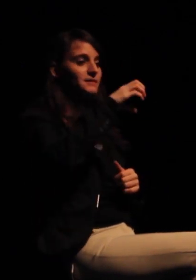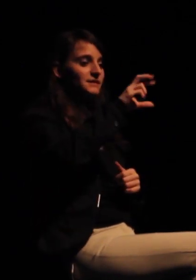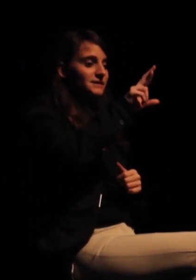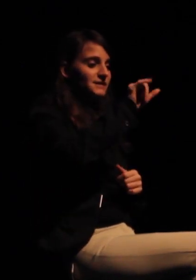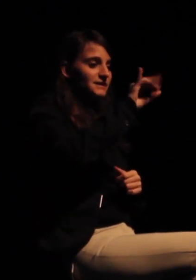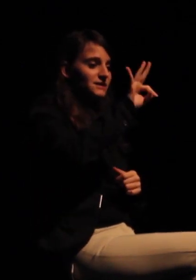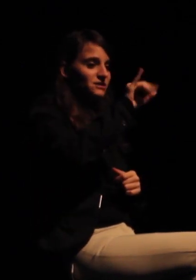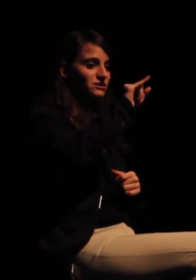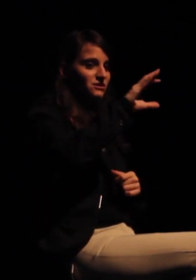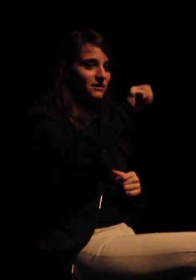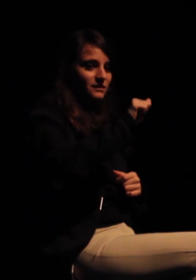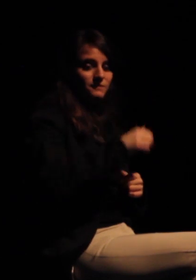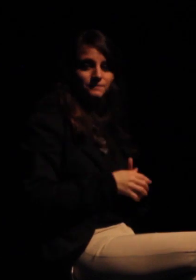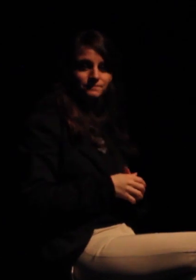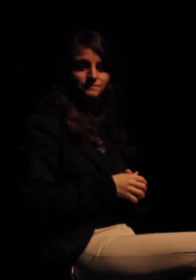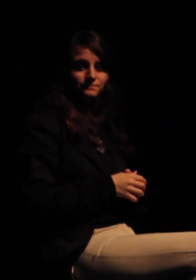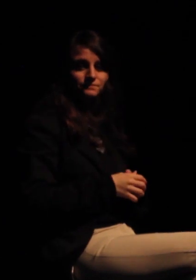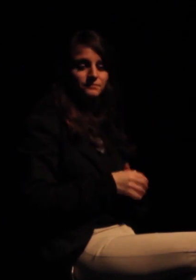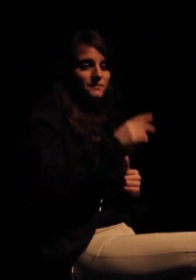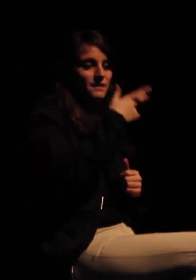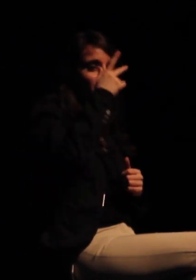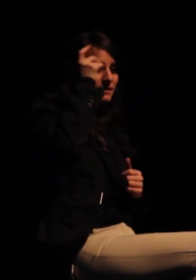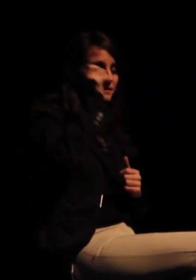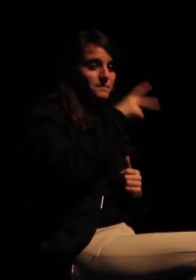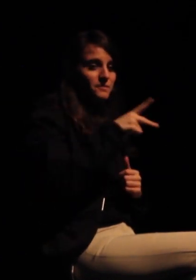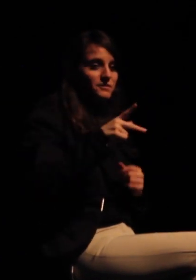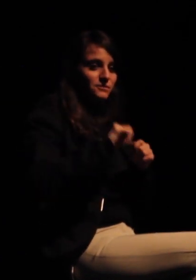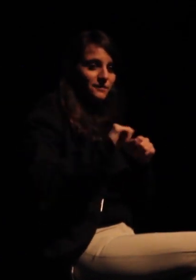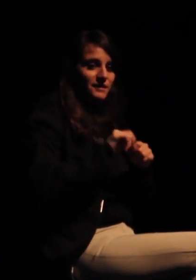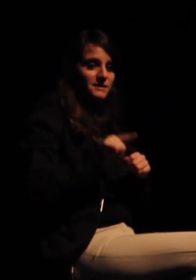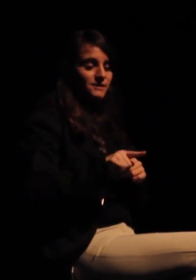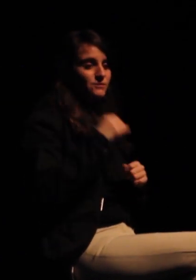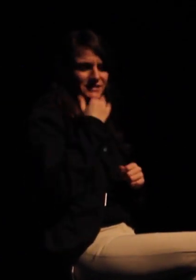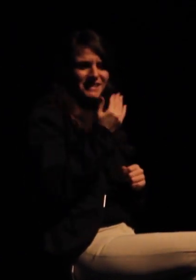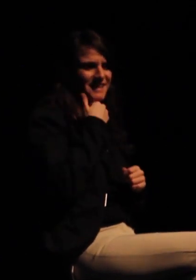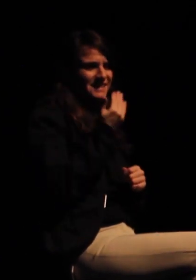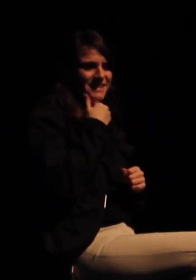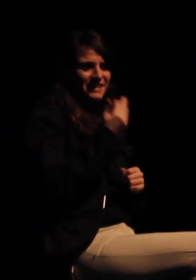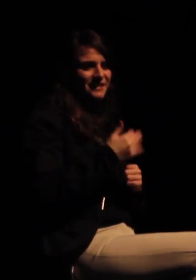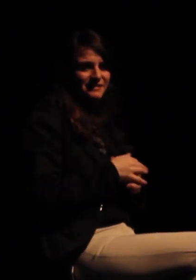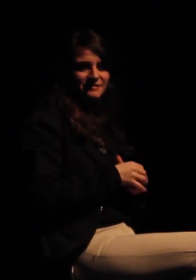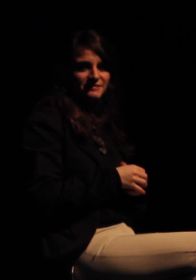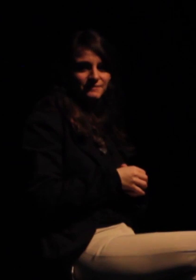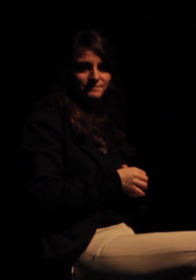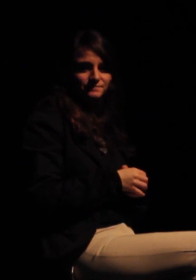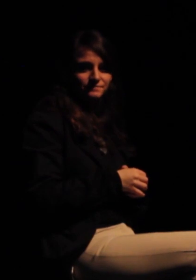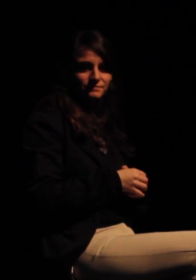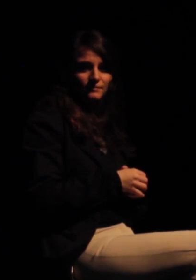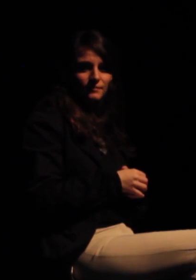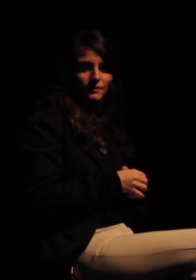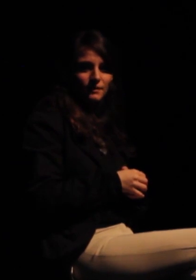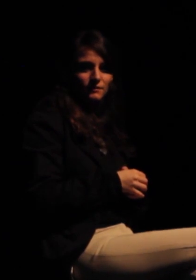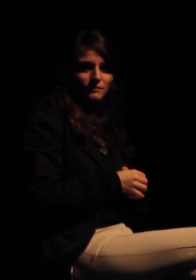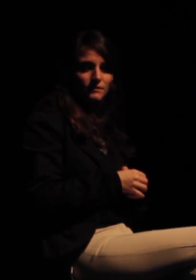Entende? Que professor que tem possibilidade hoje de fazer isso? Com essas classes de 100, de 50, de coisa,